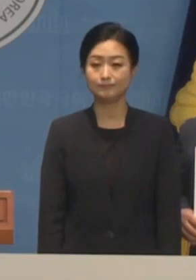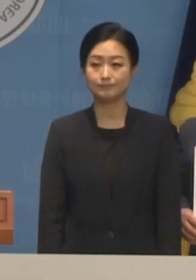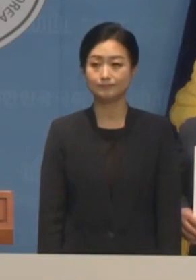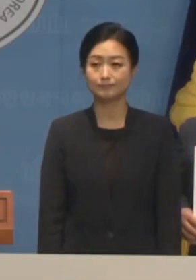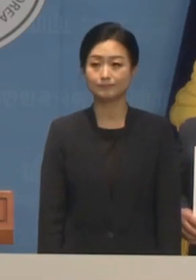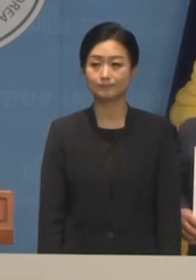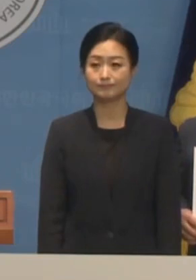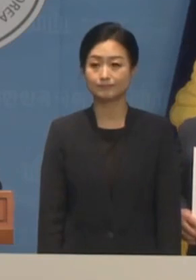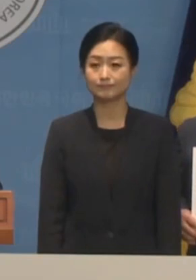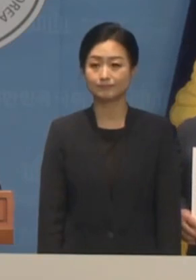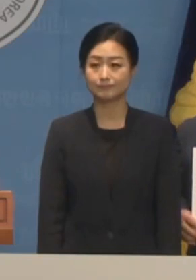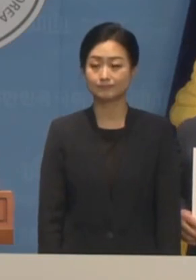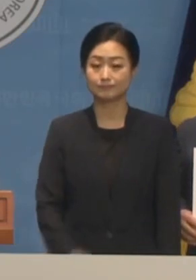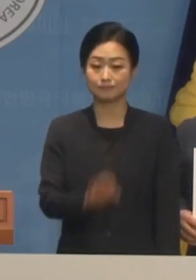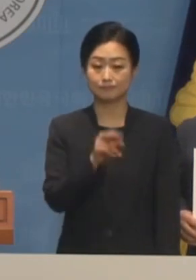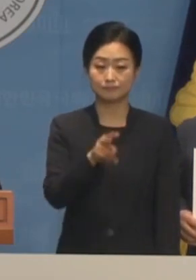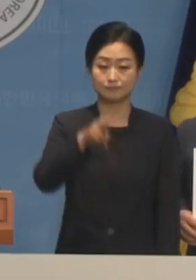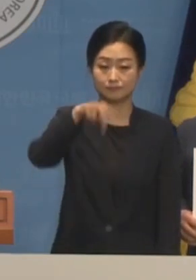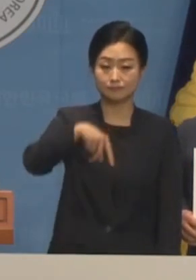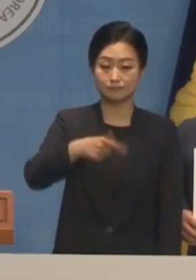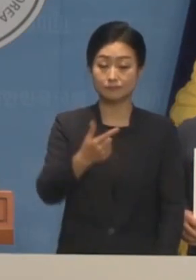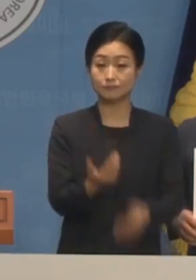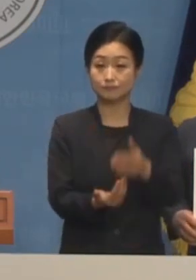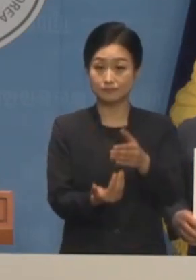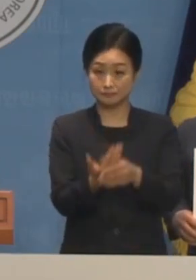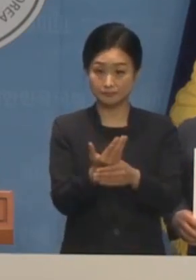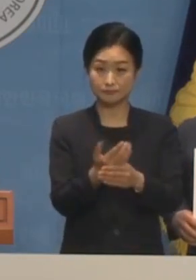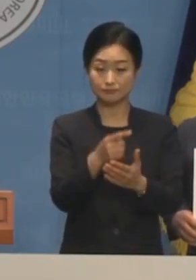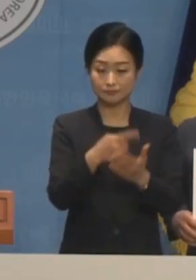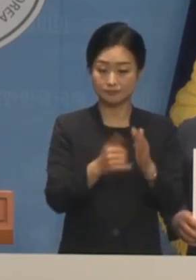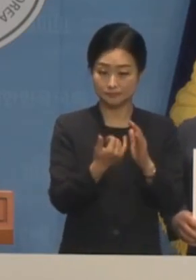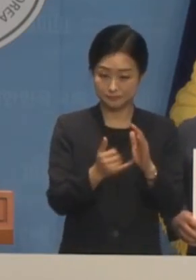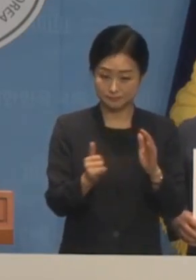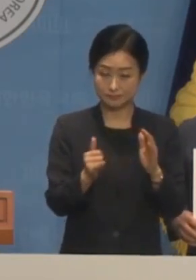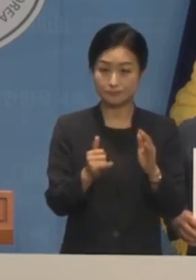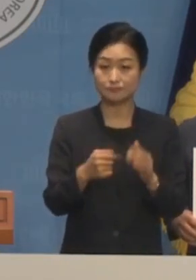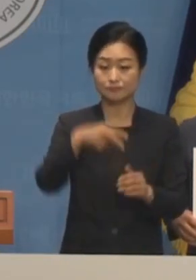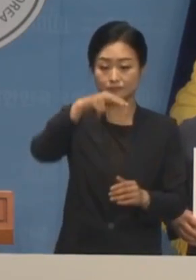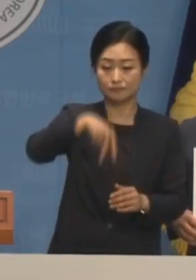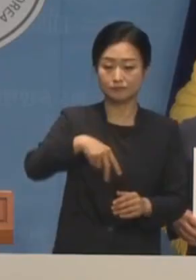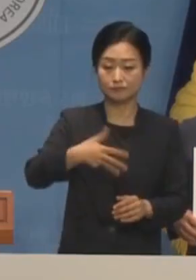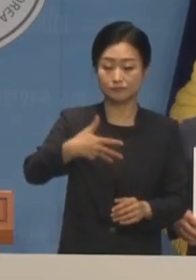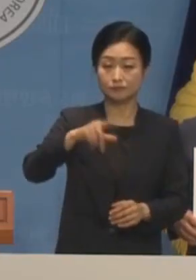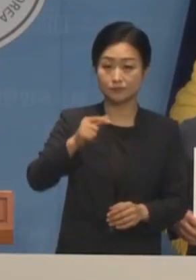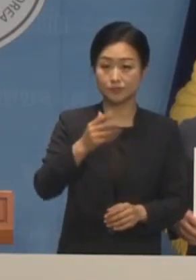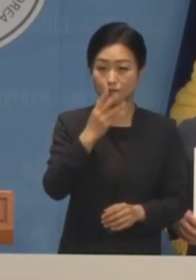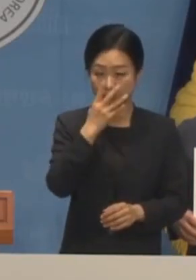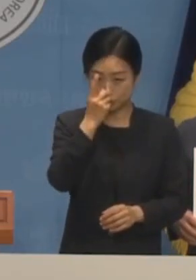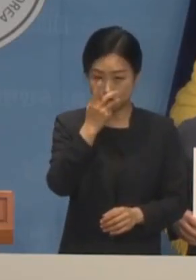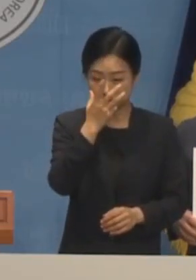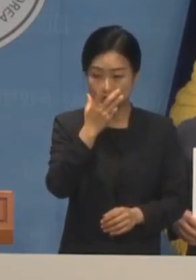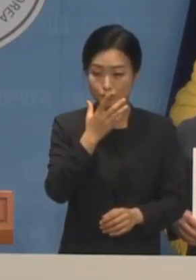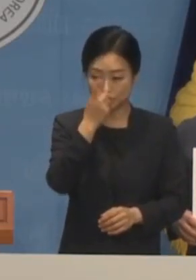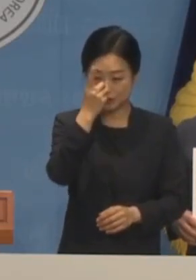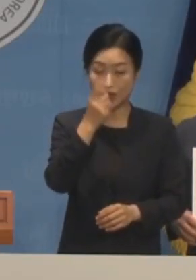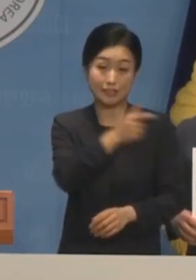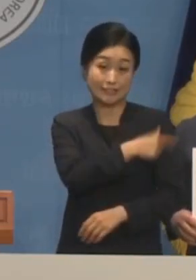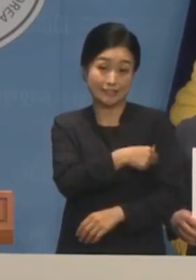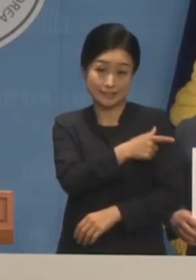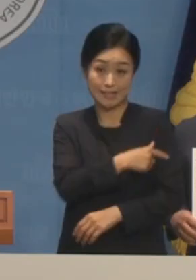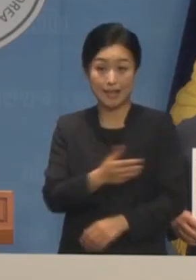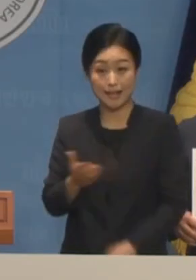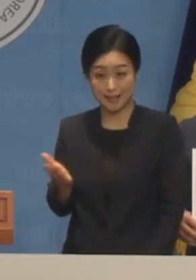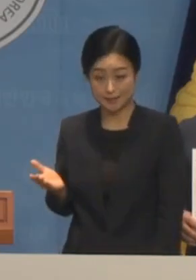고맙습니다 여순사건 유족회 순천 이사 권예 임입니다 기자 회견은